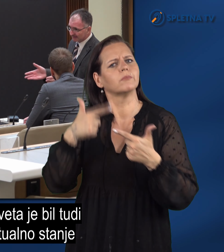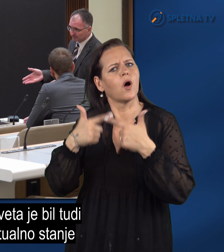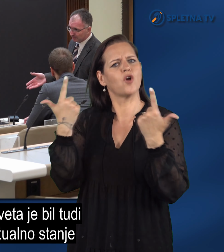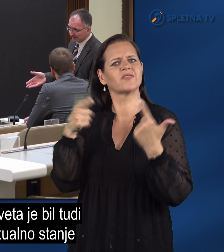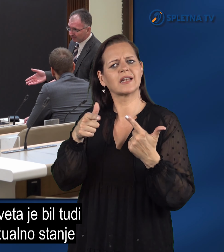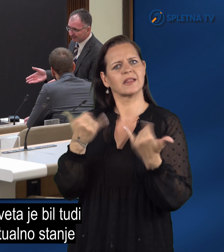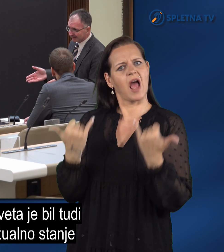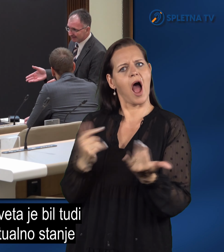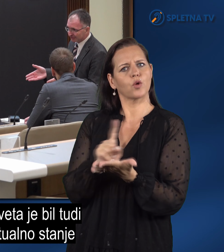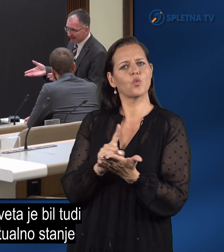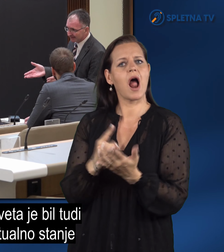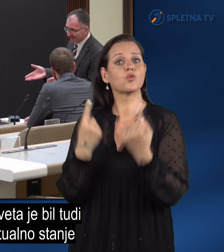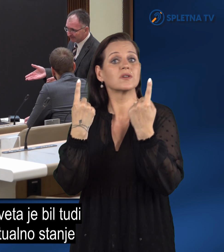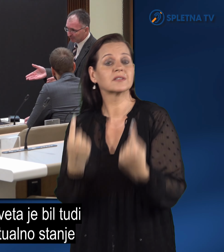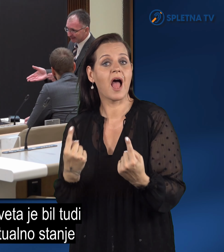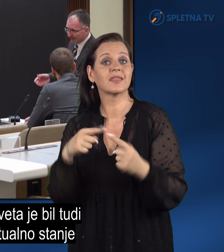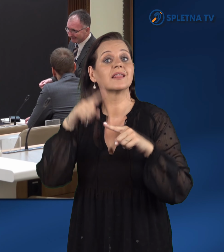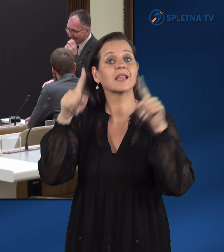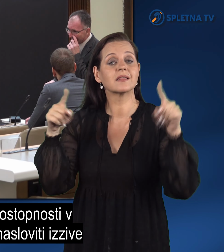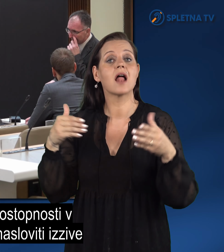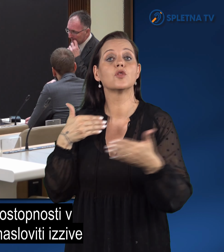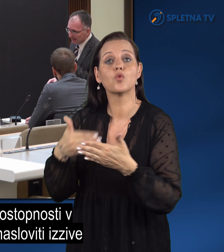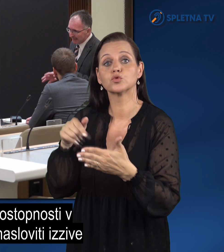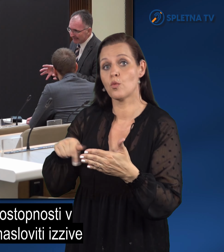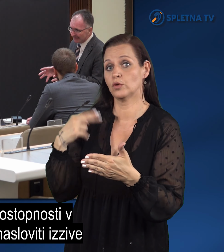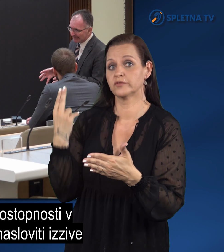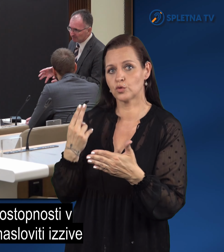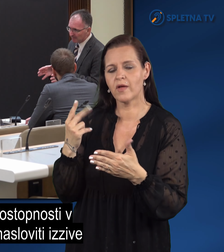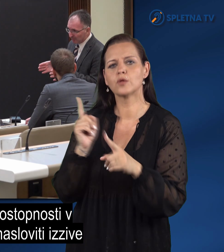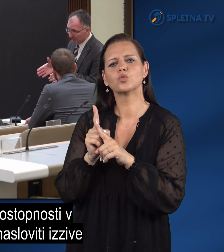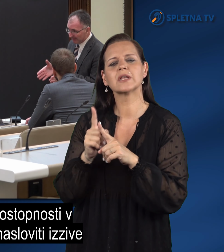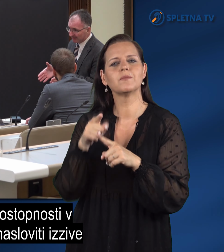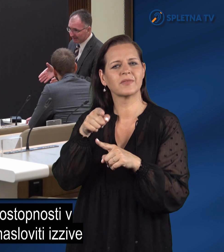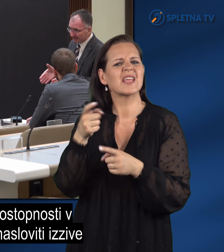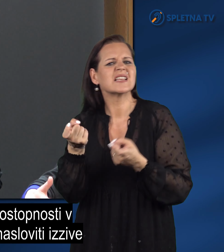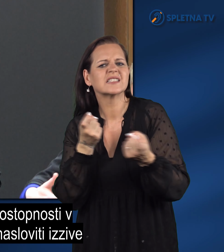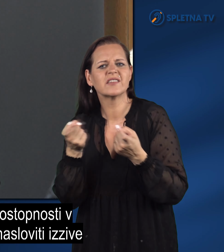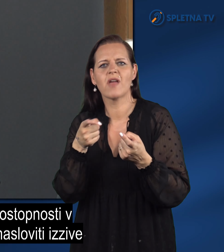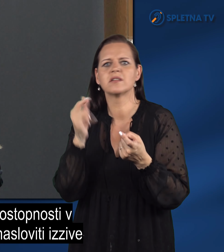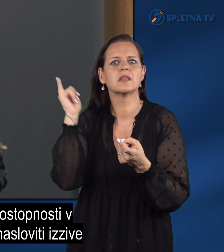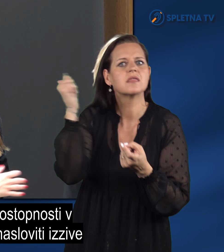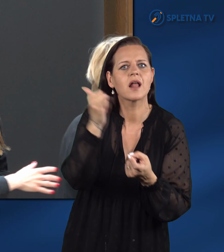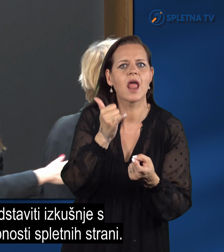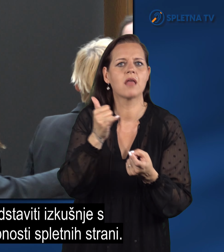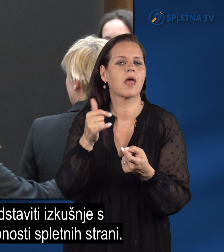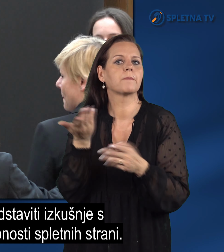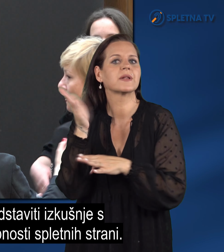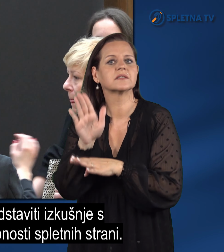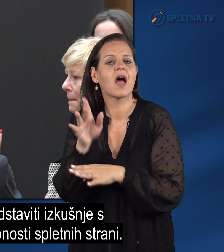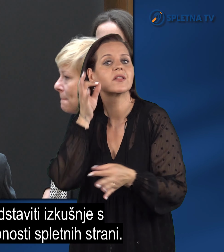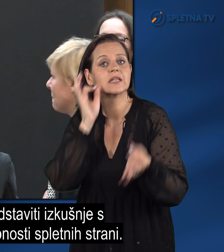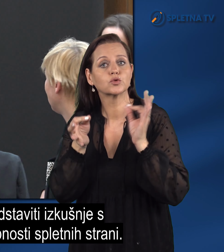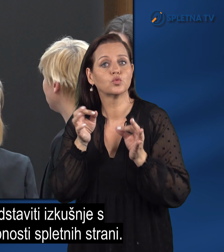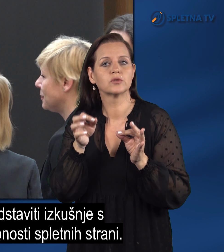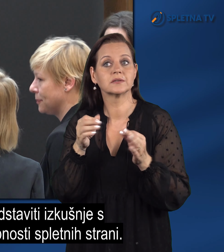bil tudi osvetliti aktualno stanje digitalne dostopnosti v Sloveniji in nasloviti izzive s terena